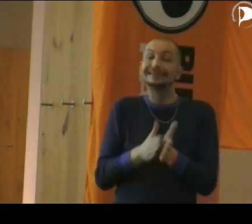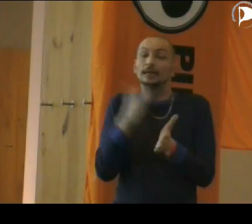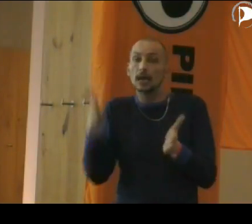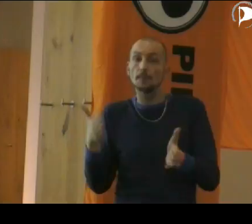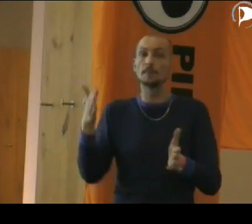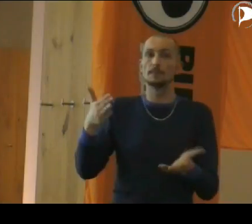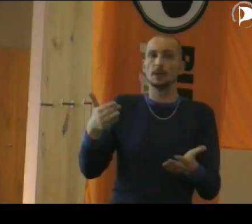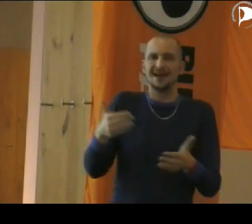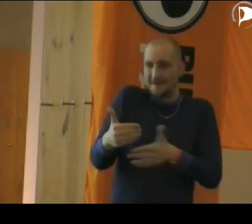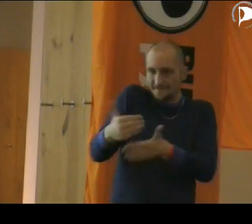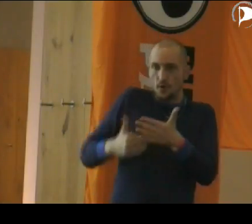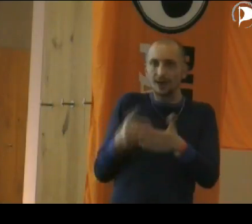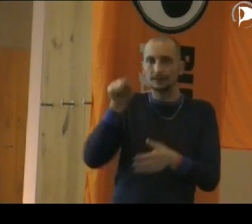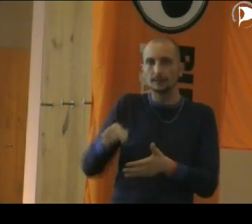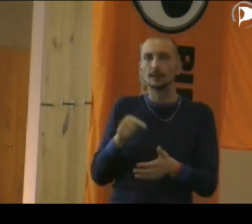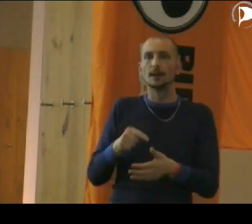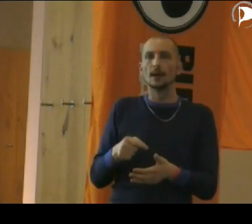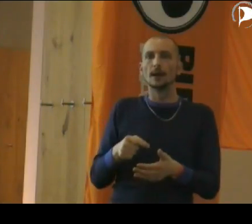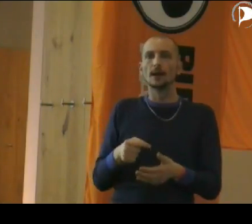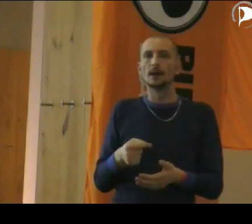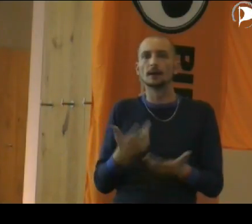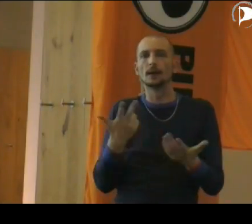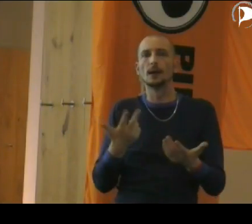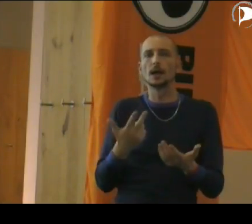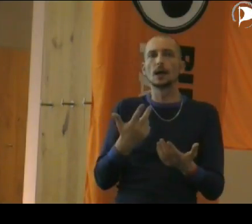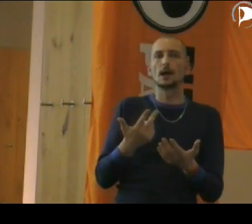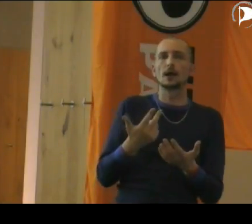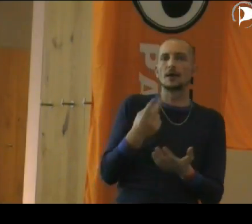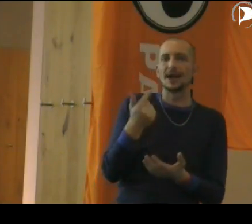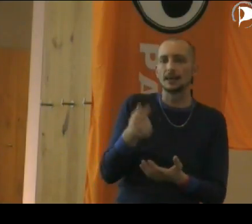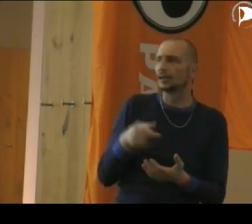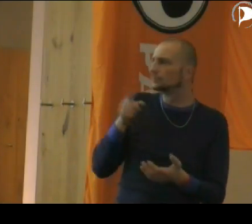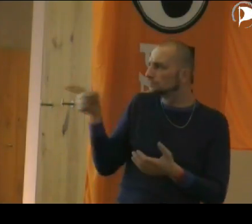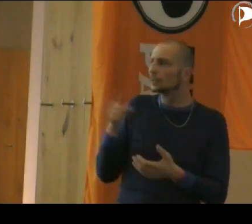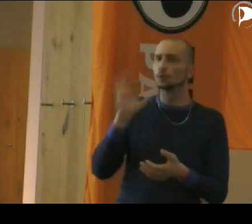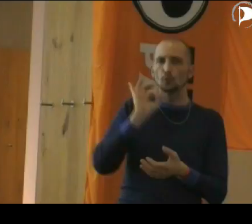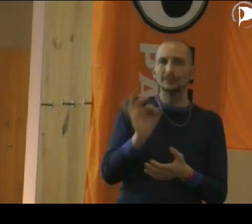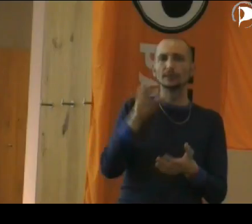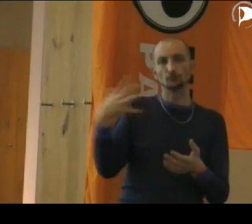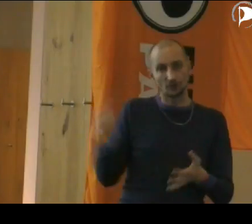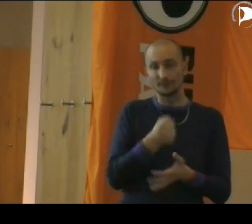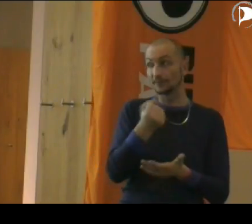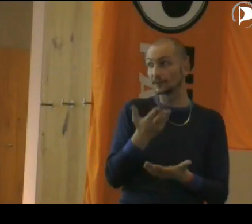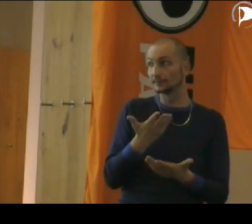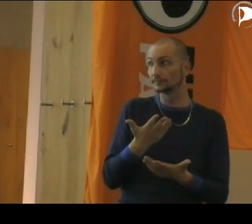davor qualifiziert hat das zu machen oder also bist du kommst damit gut zurecht